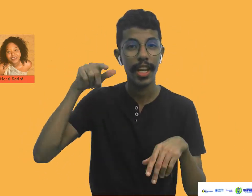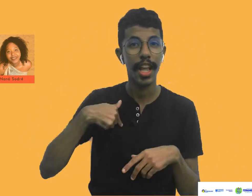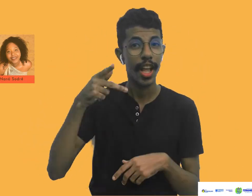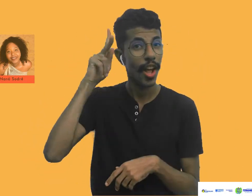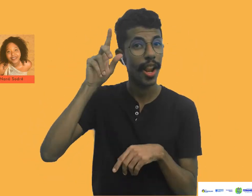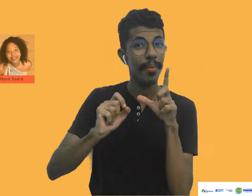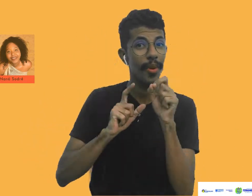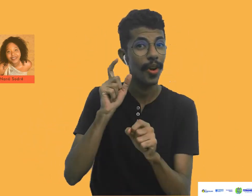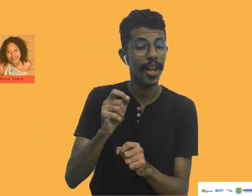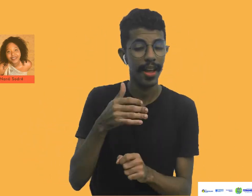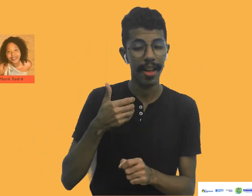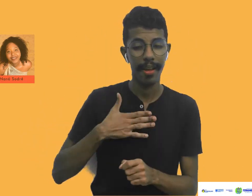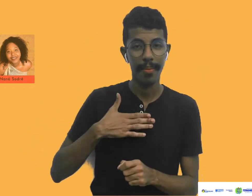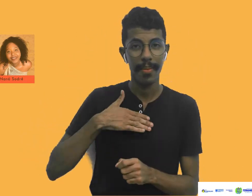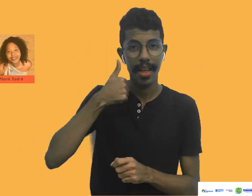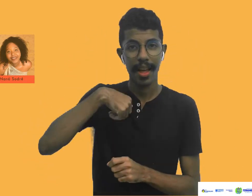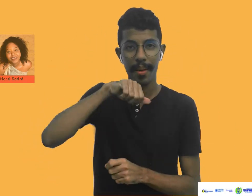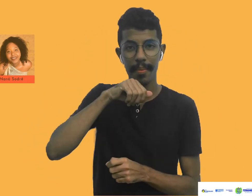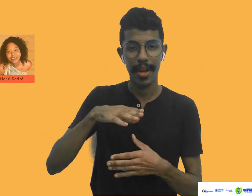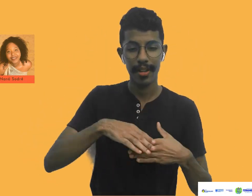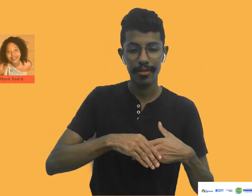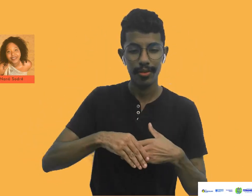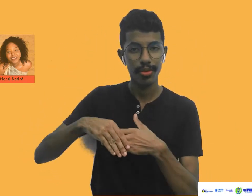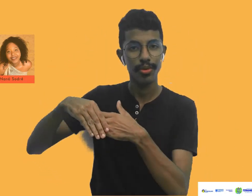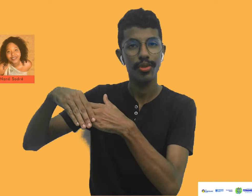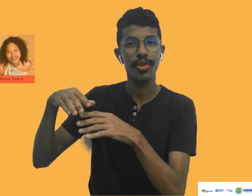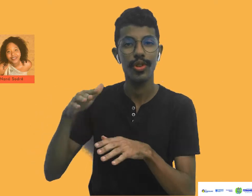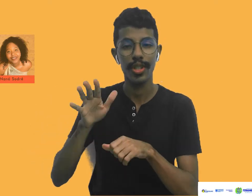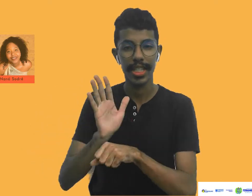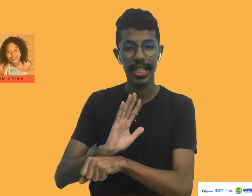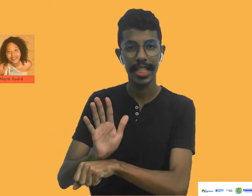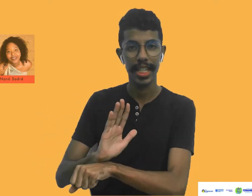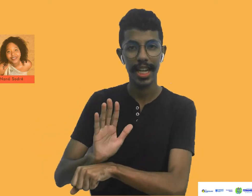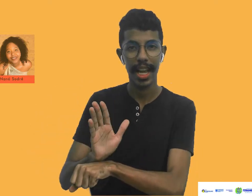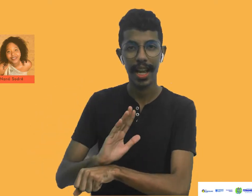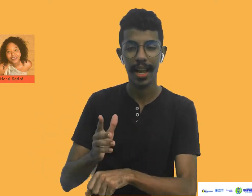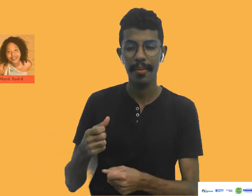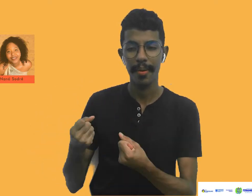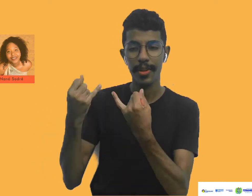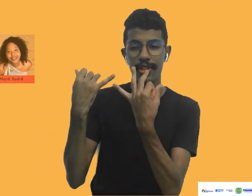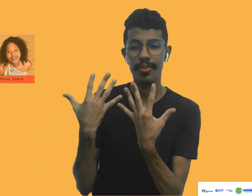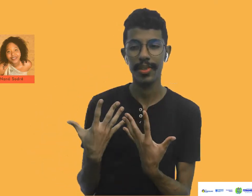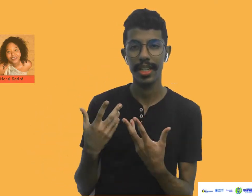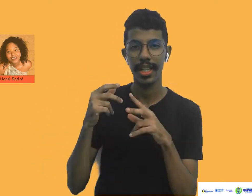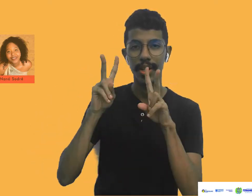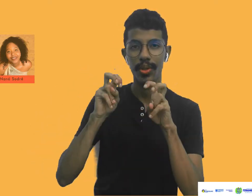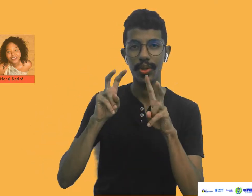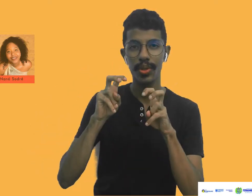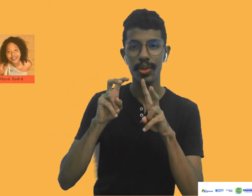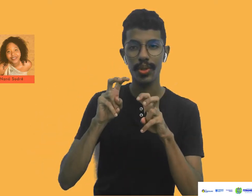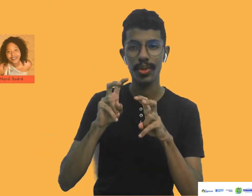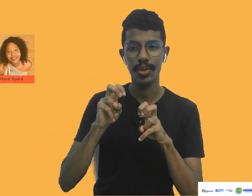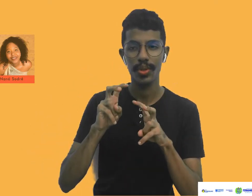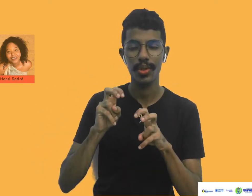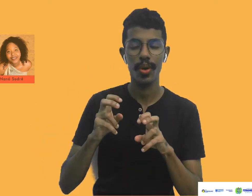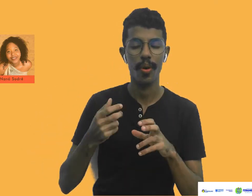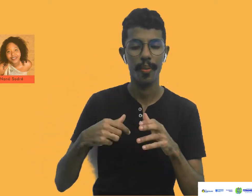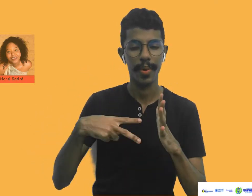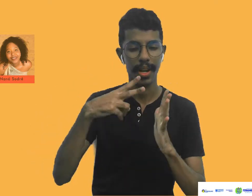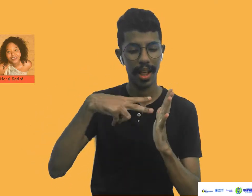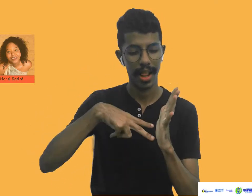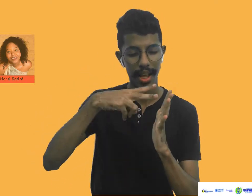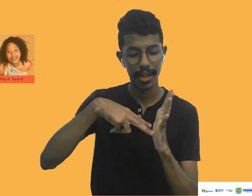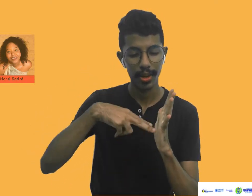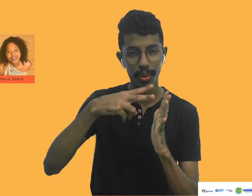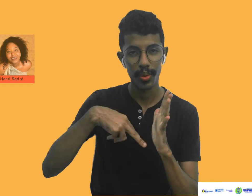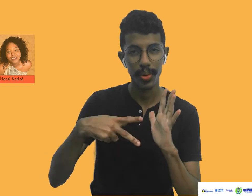de minha mãe me levando ao cinema, da minha mãe falando para mim de leituras que ela